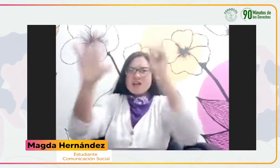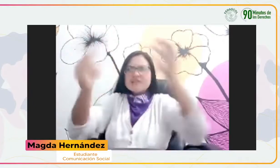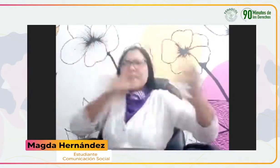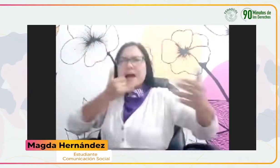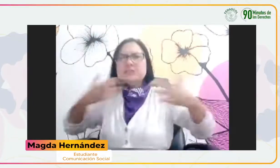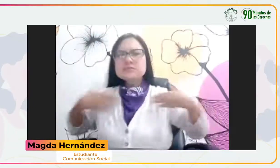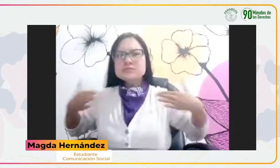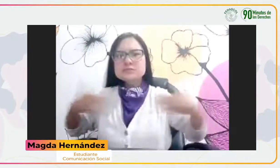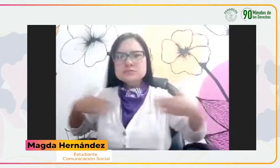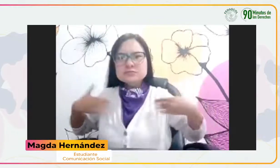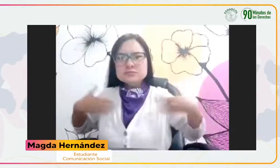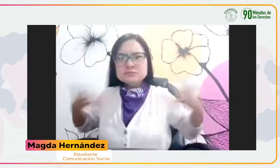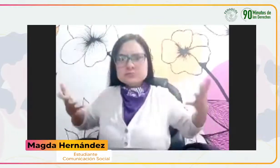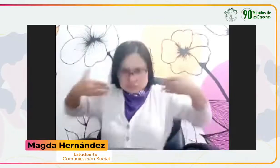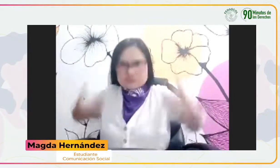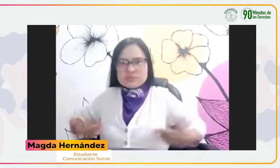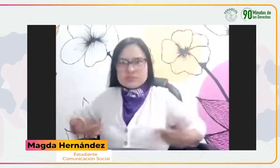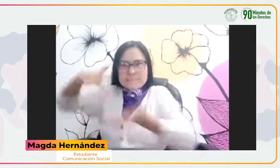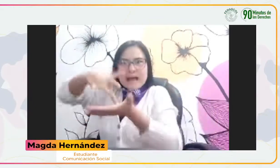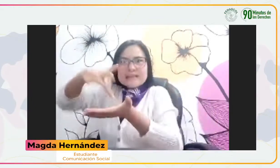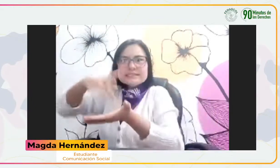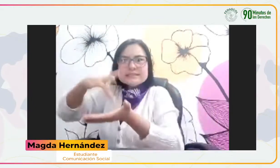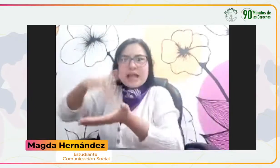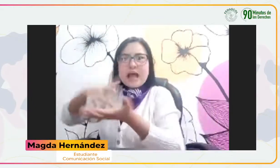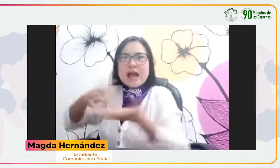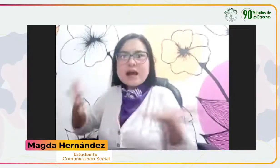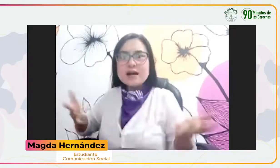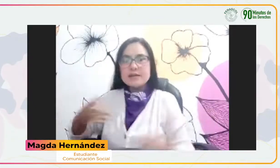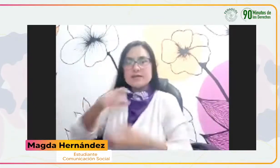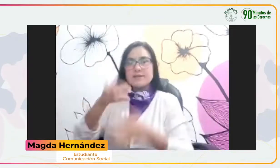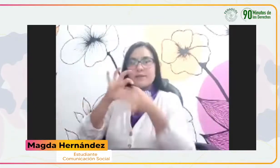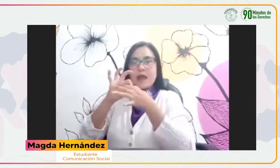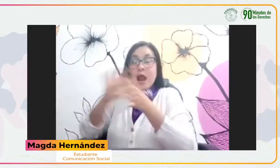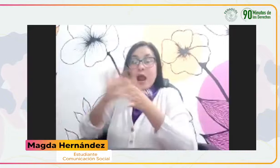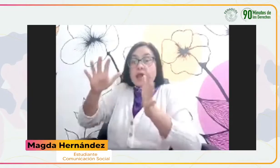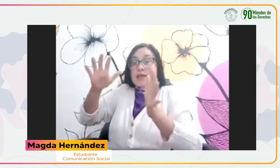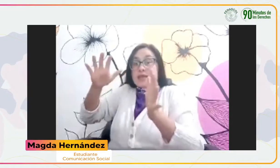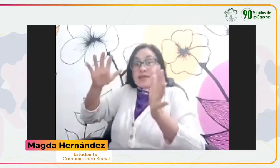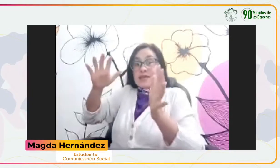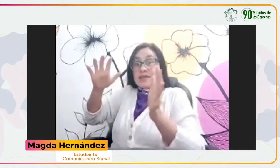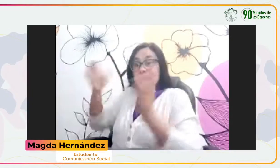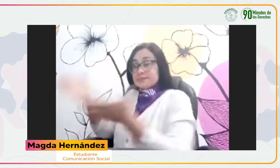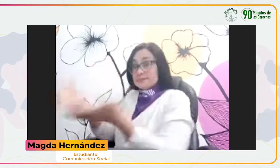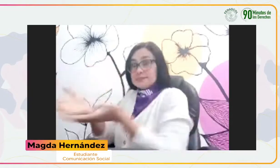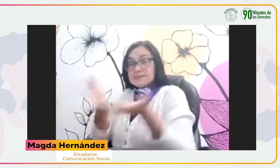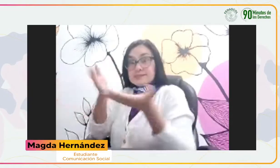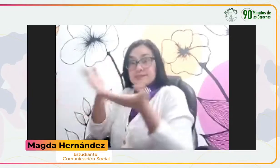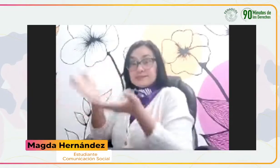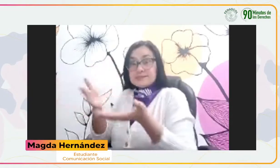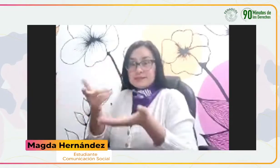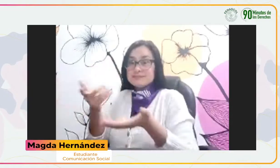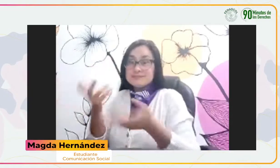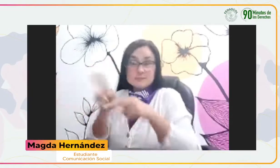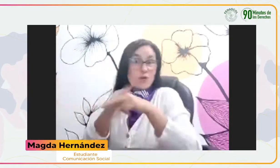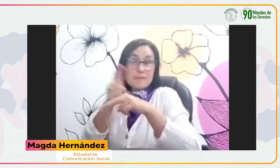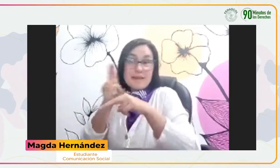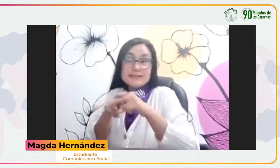gracias a que realmente nos hemos hecho ver, nos hemos hecho sentir, y FENASCOL dice,